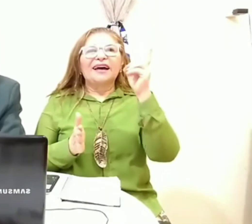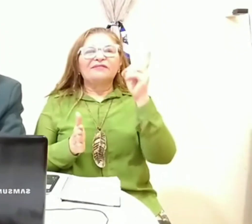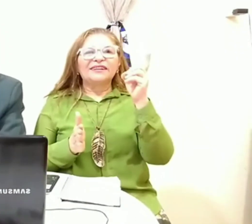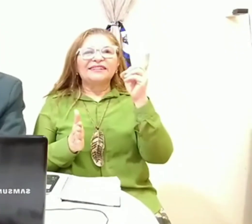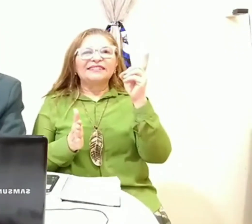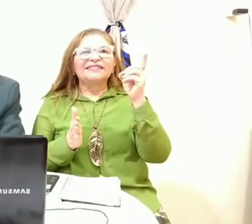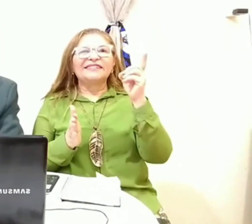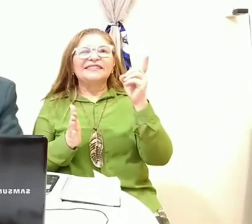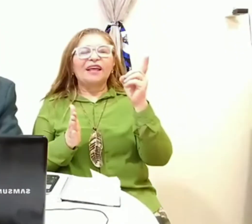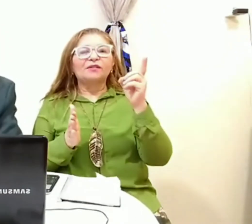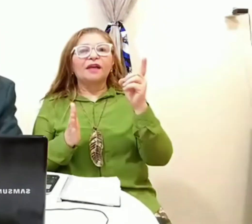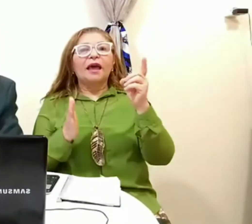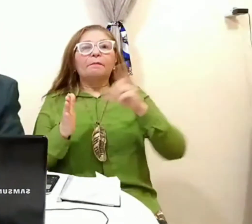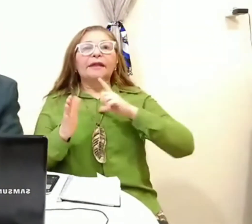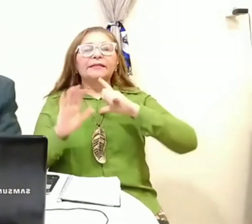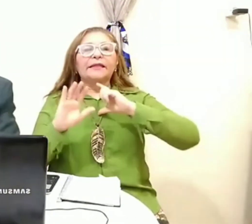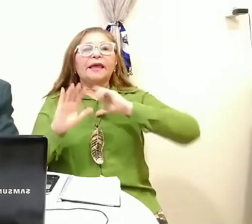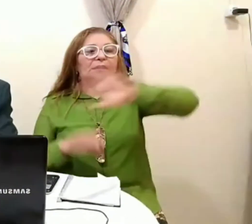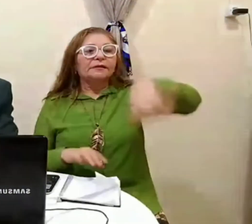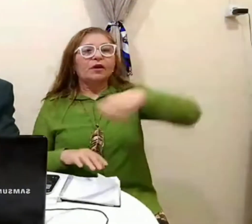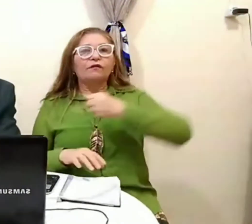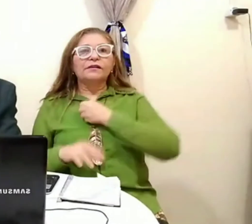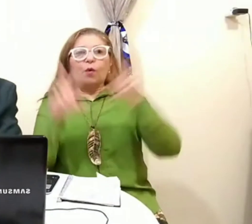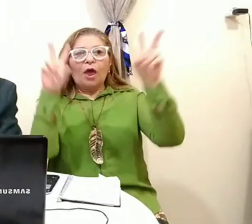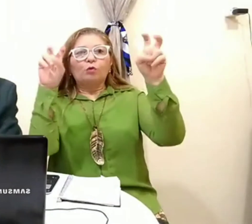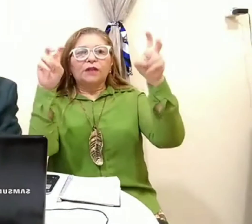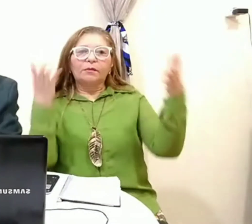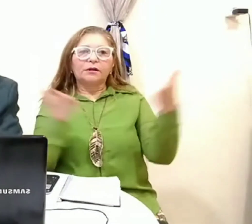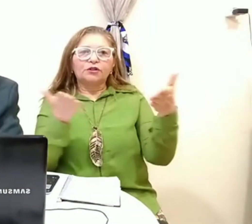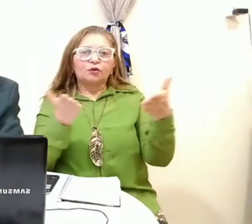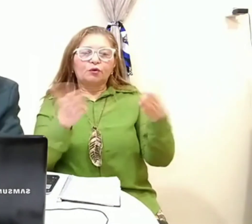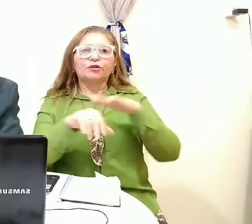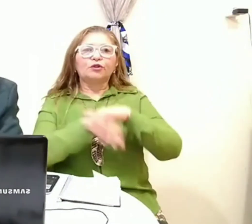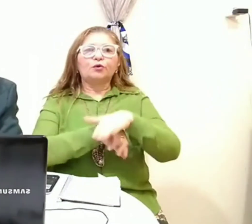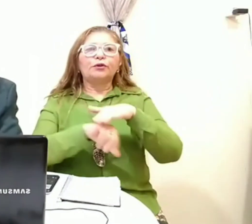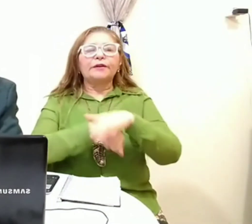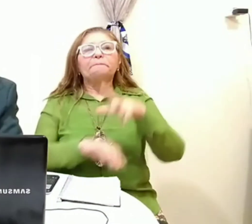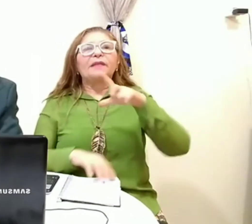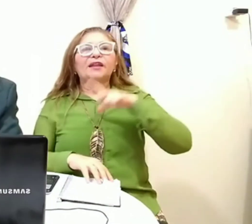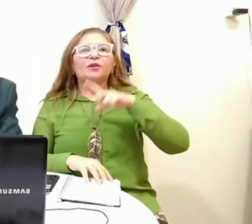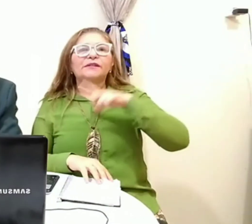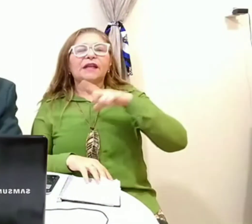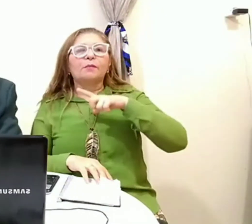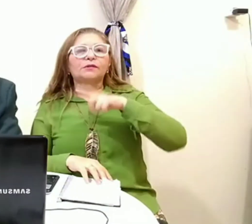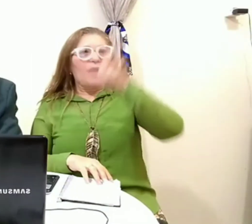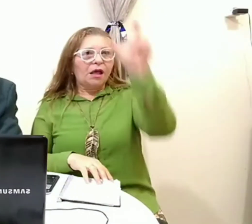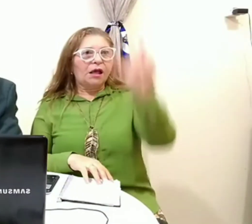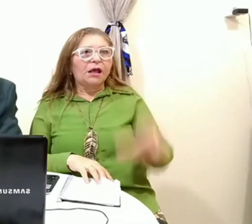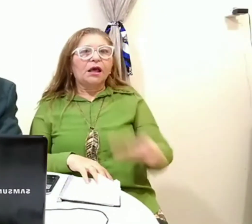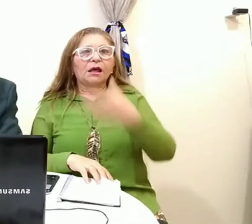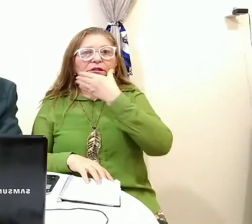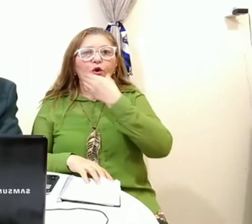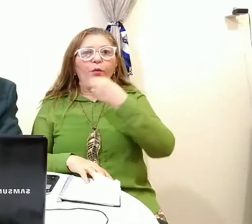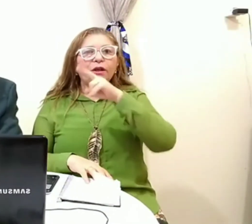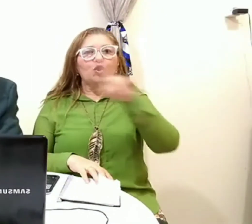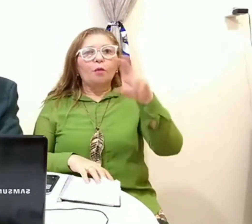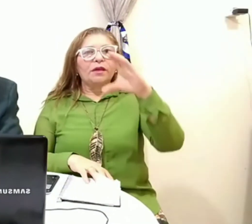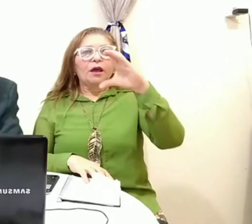para ser salvo é o tema proposto nesta noite. Nós temos aqui esse personagem chamado